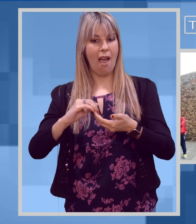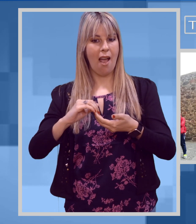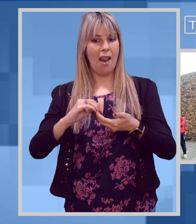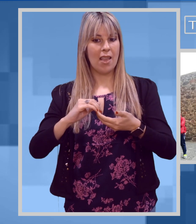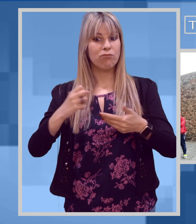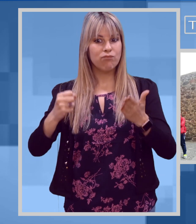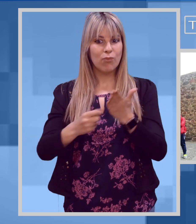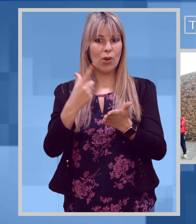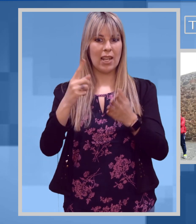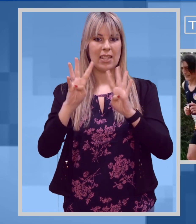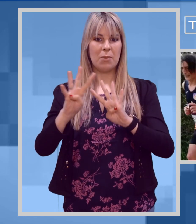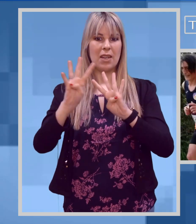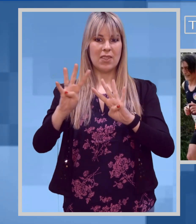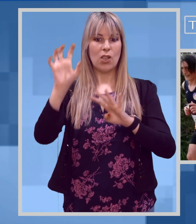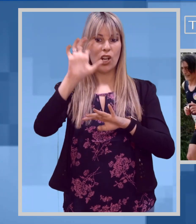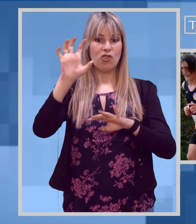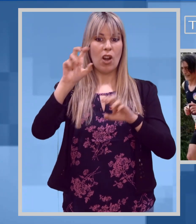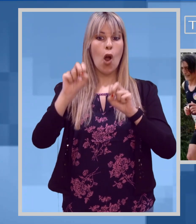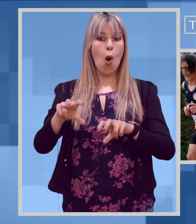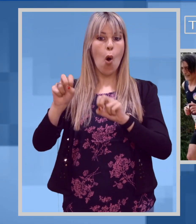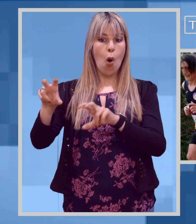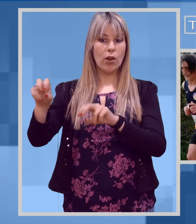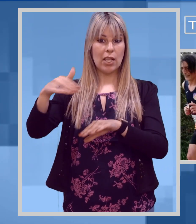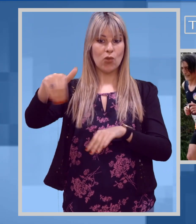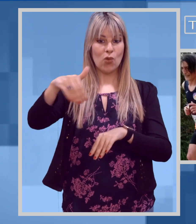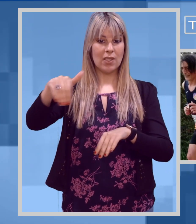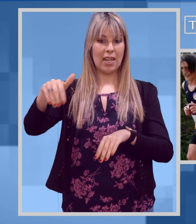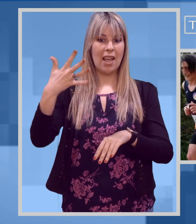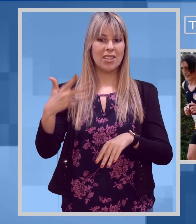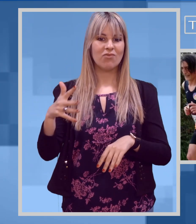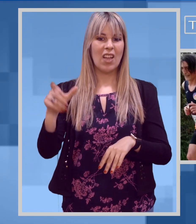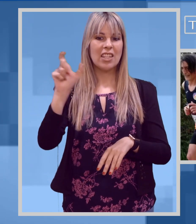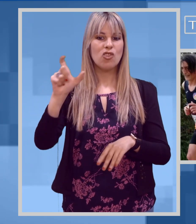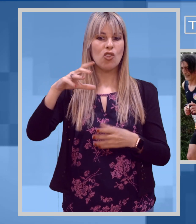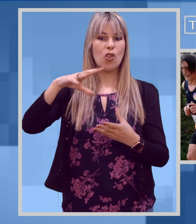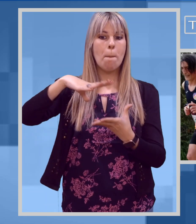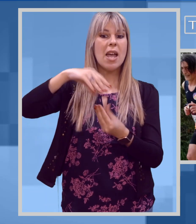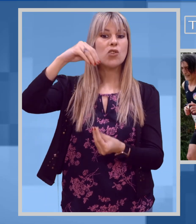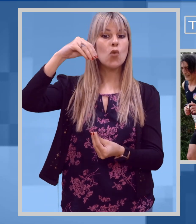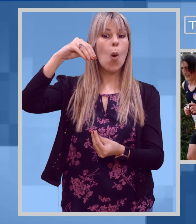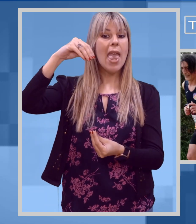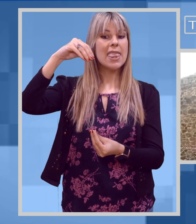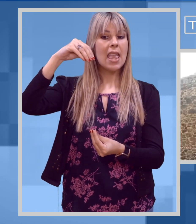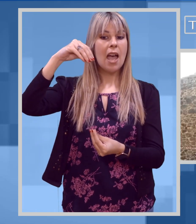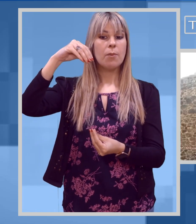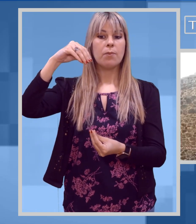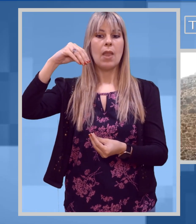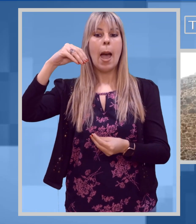Di grande importanza la manifestazione regionale di corsa su strada, che si è svolta il giorno di Pasquetta a